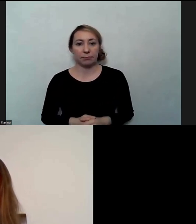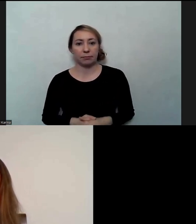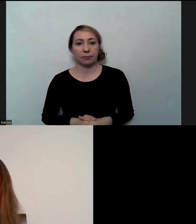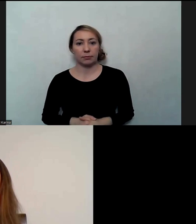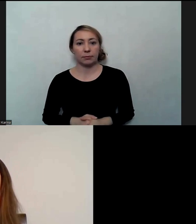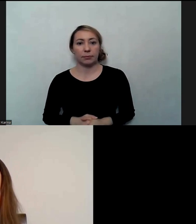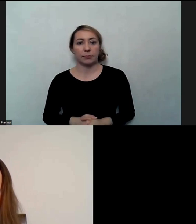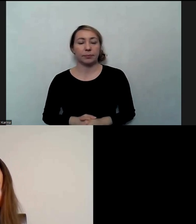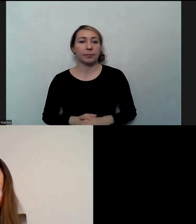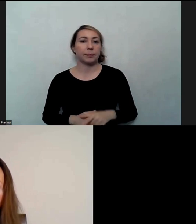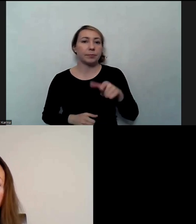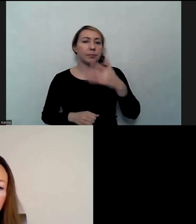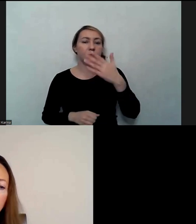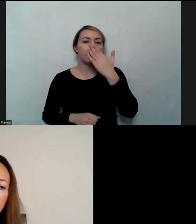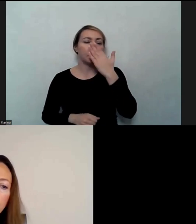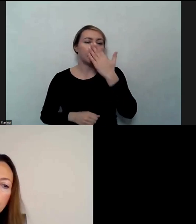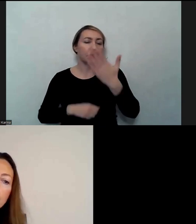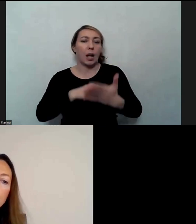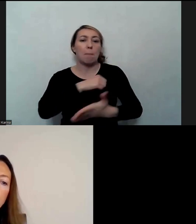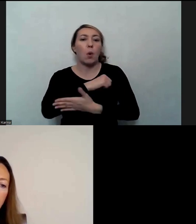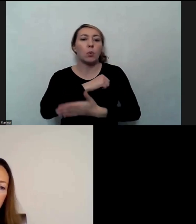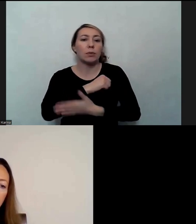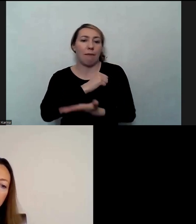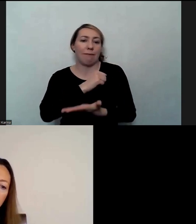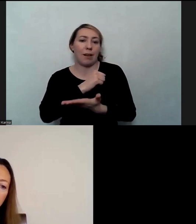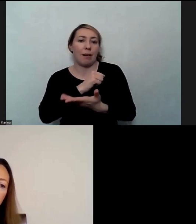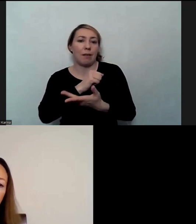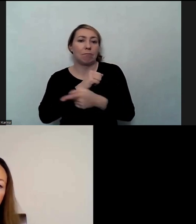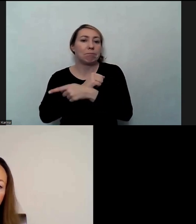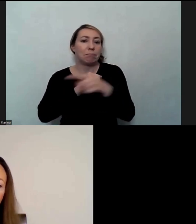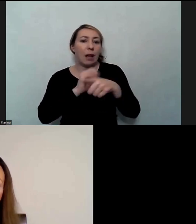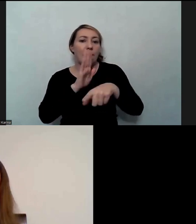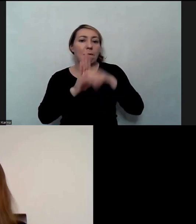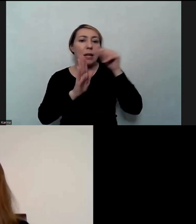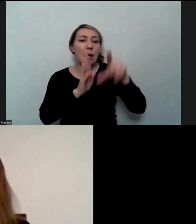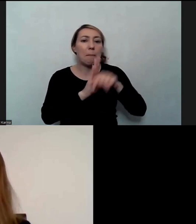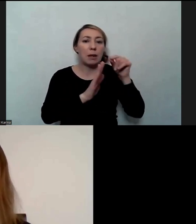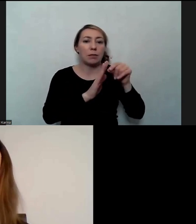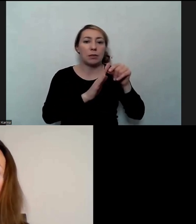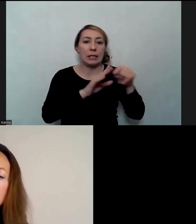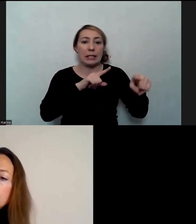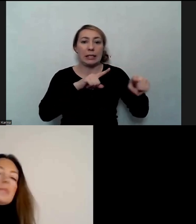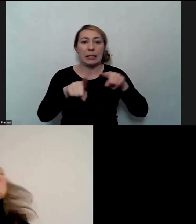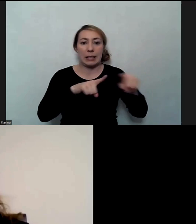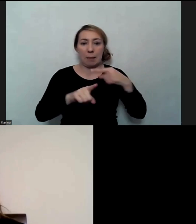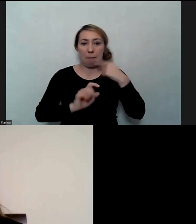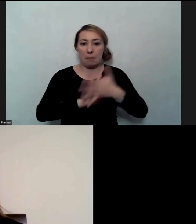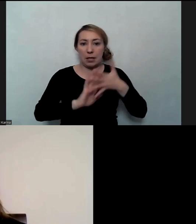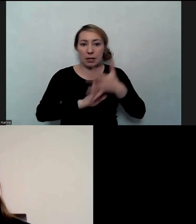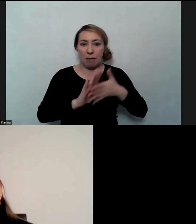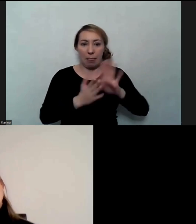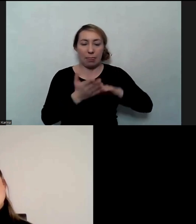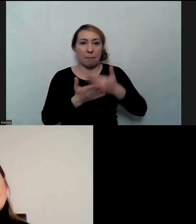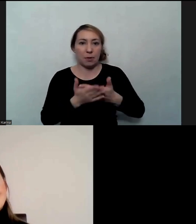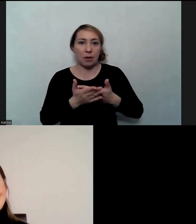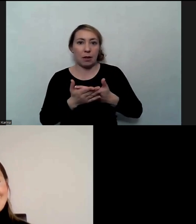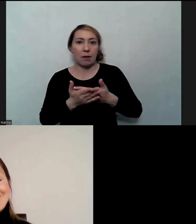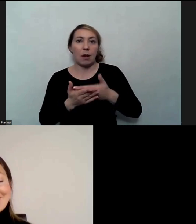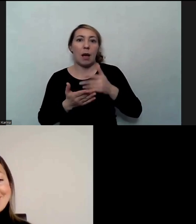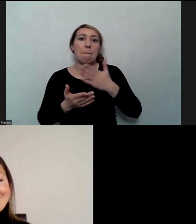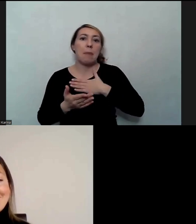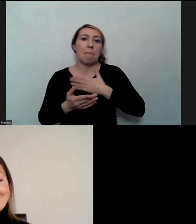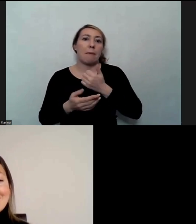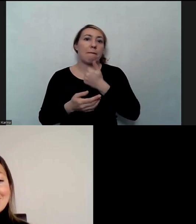Na jakiej podstawie wybierały panie, wybrany wariant znaku migowego? Na przykład mamy wiele znaków na